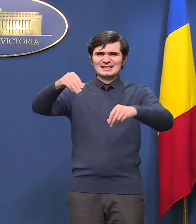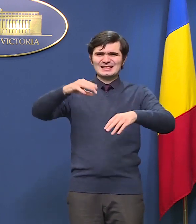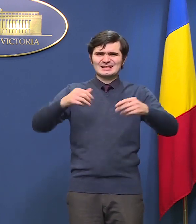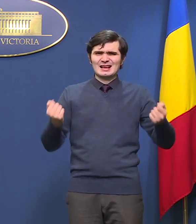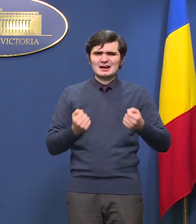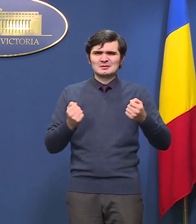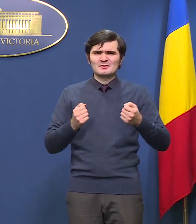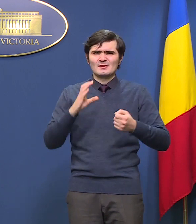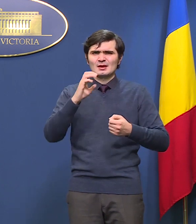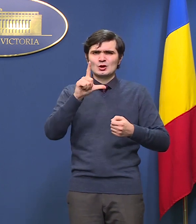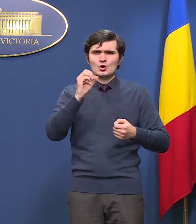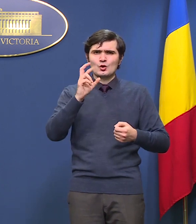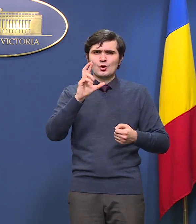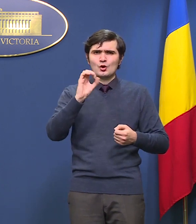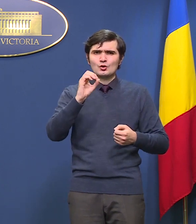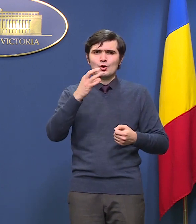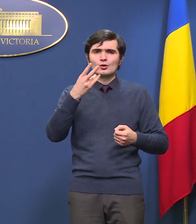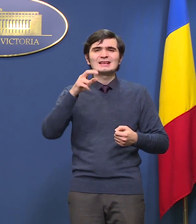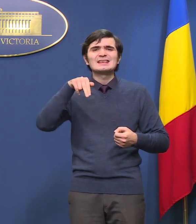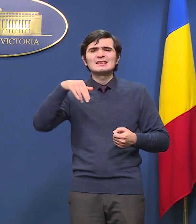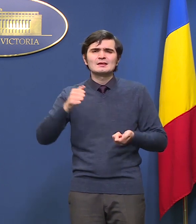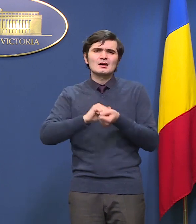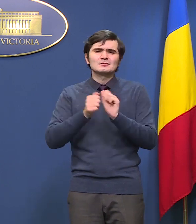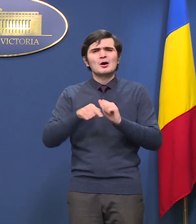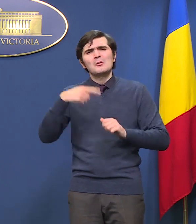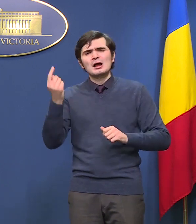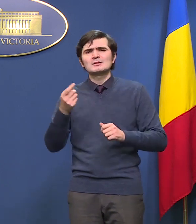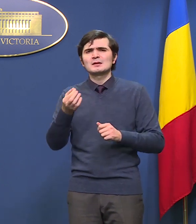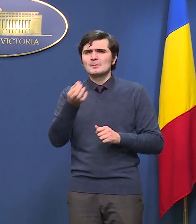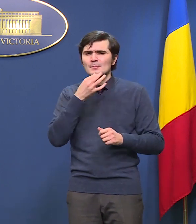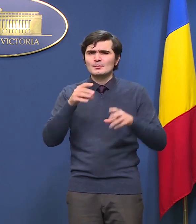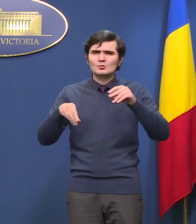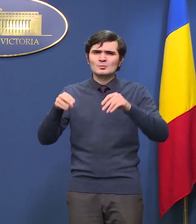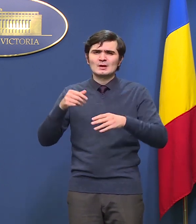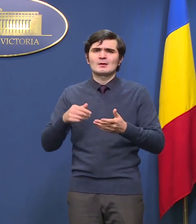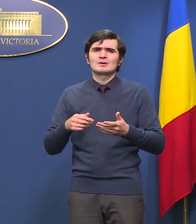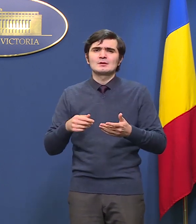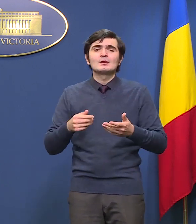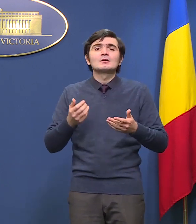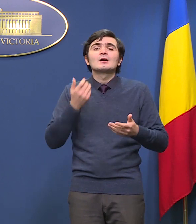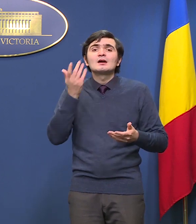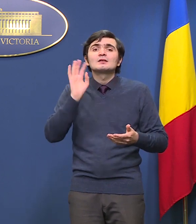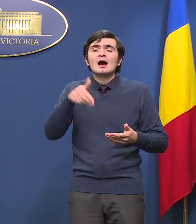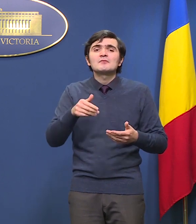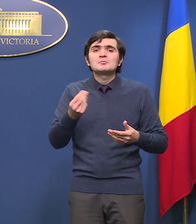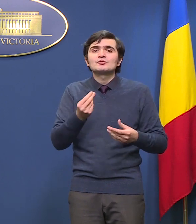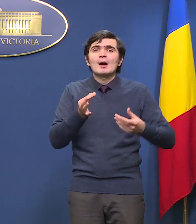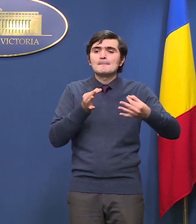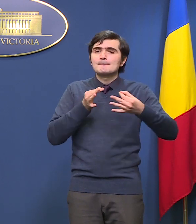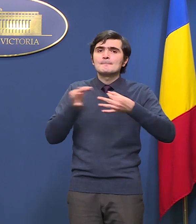ar fi clorochina sau chiar și antivirale, care își fac efectele. Când vom avea un plan la nivel